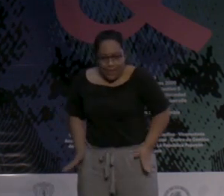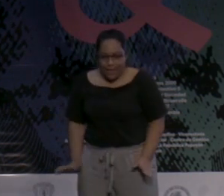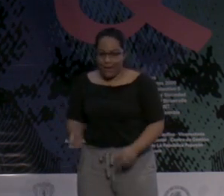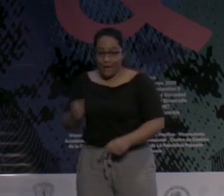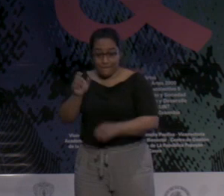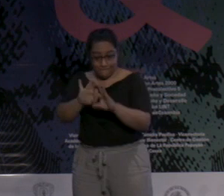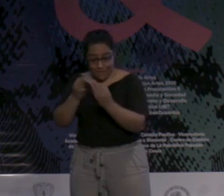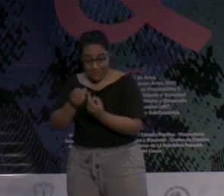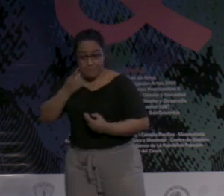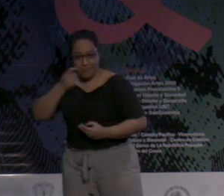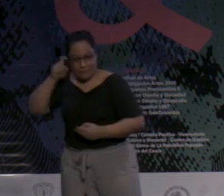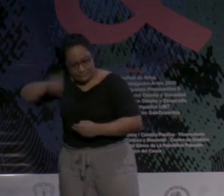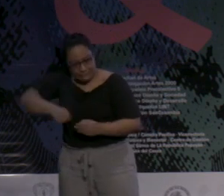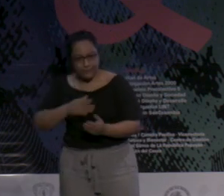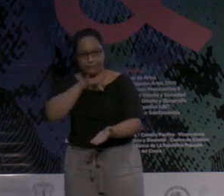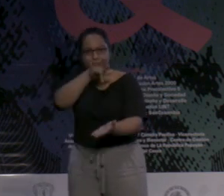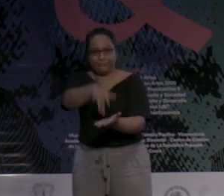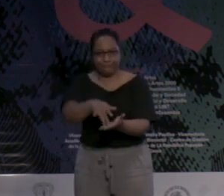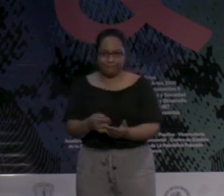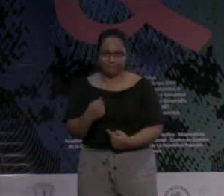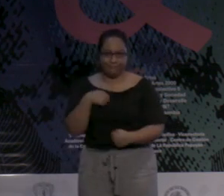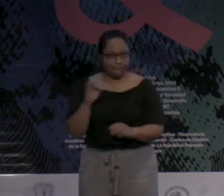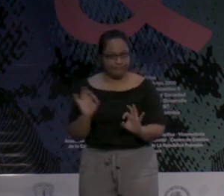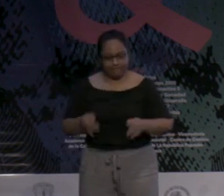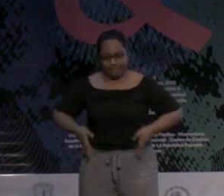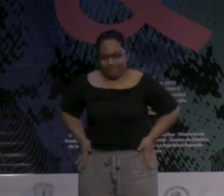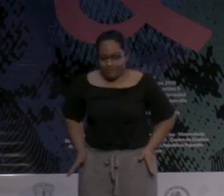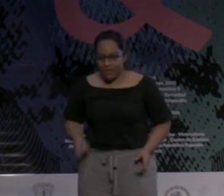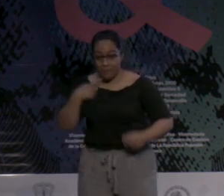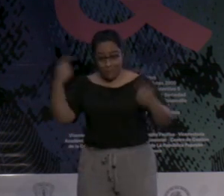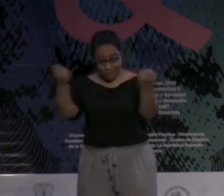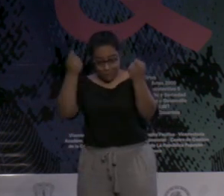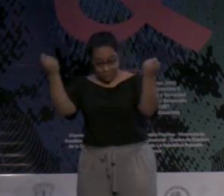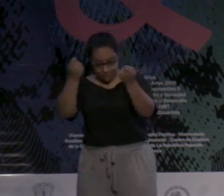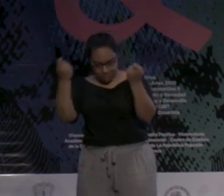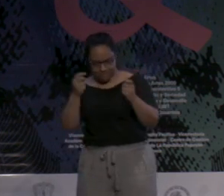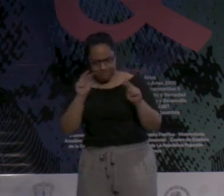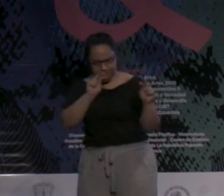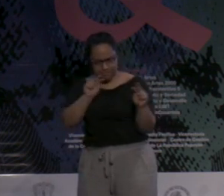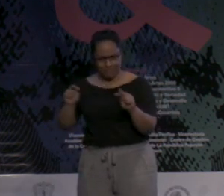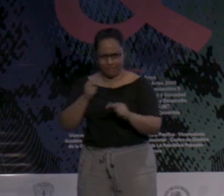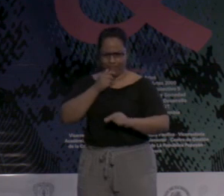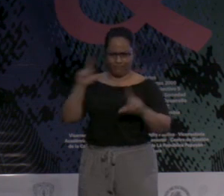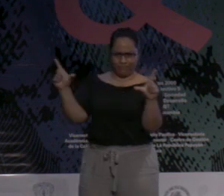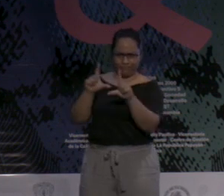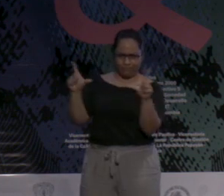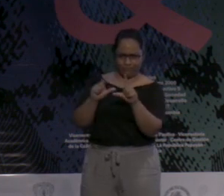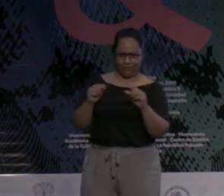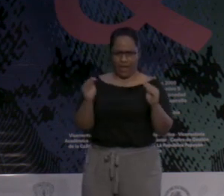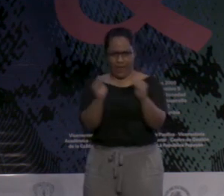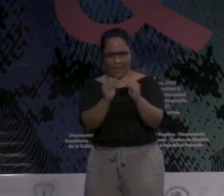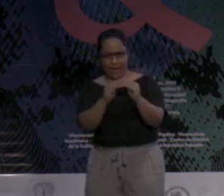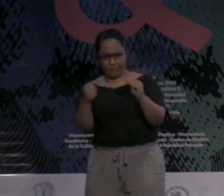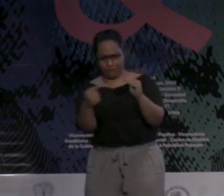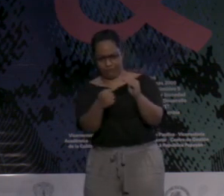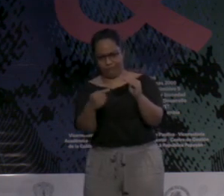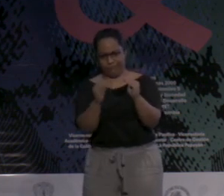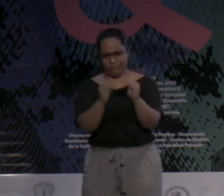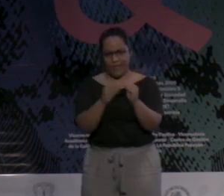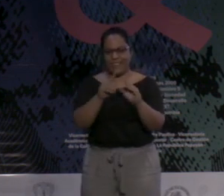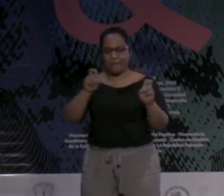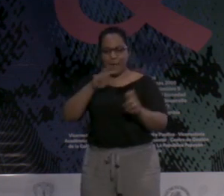cada familia debe mostrarse de esa manera. Cuando miramos la publicidad, encontramos la tipología de las viviendas de